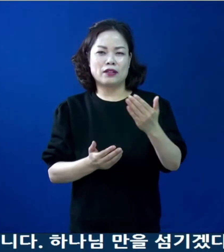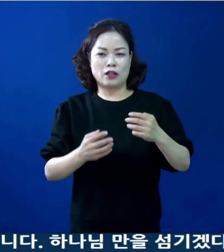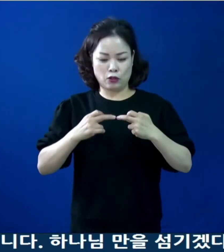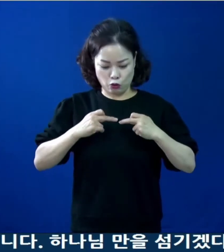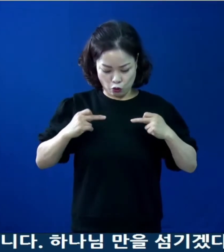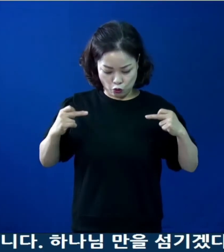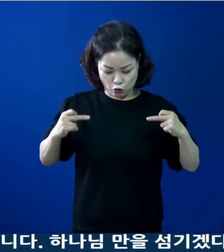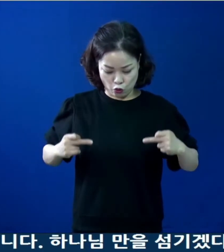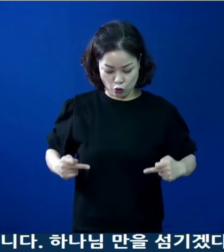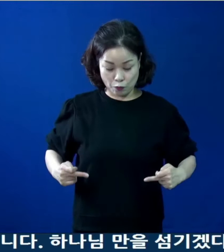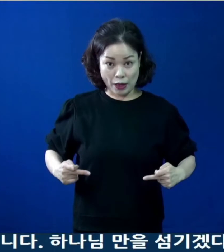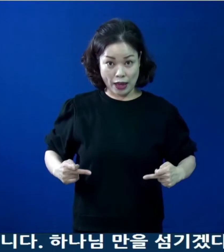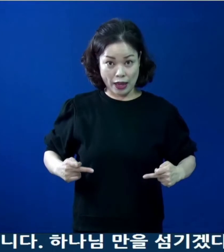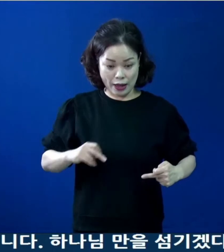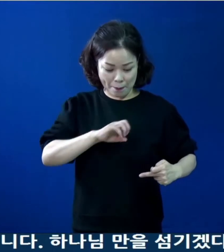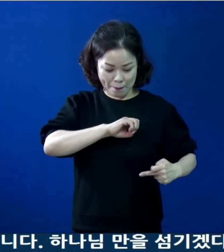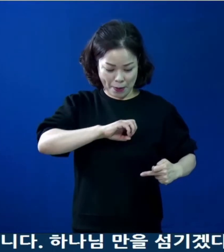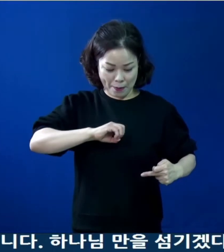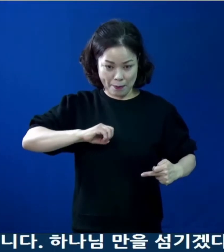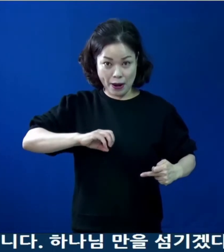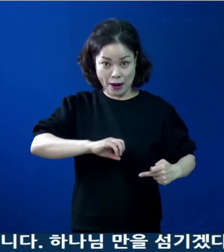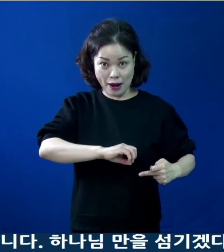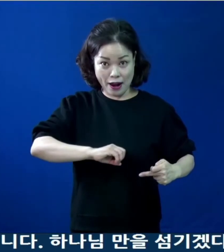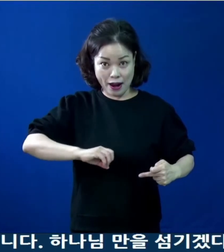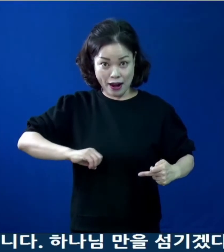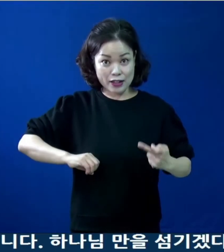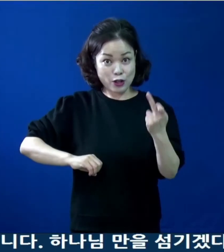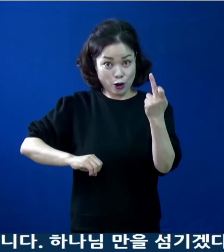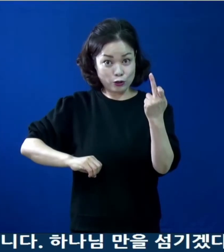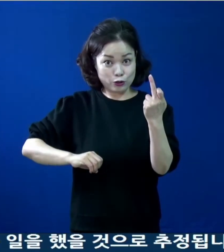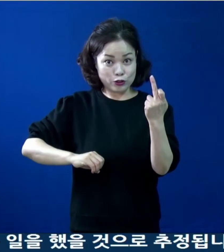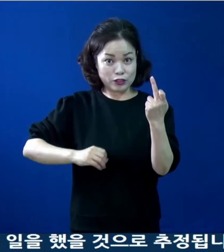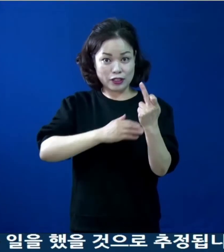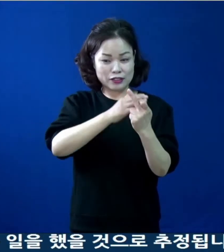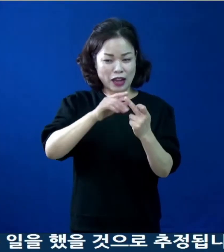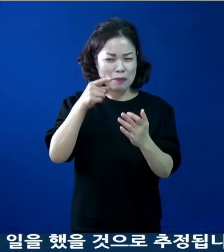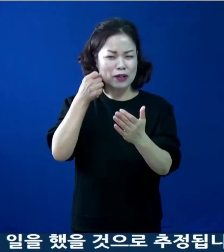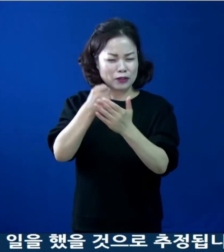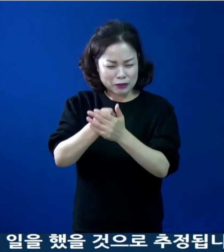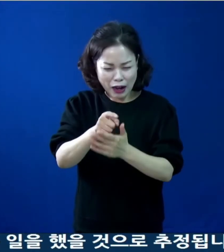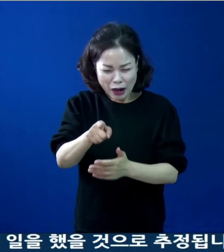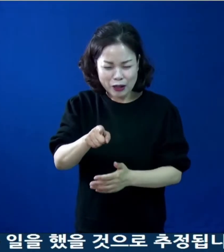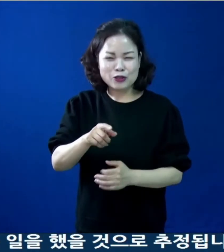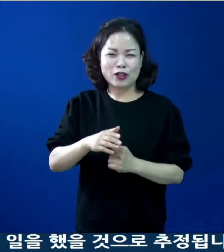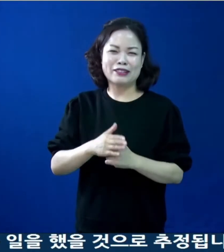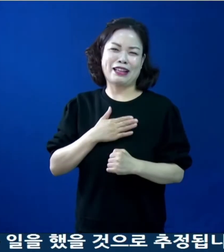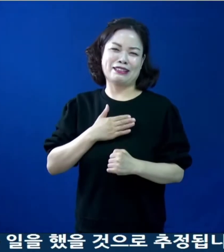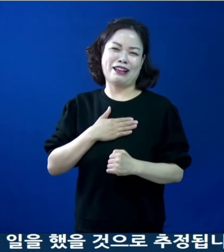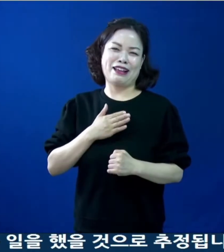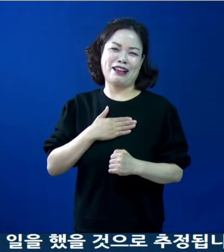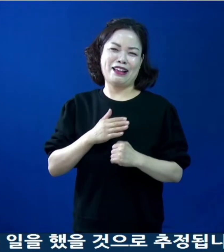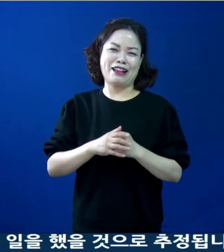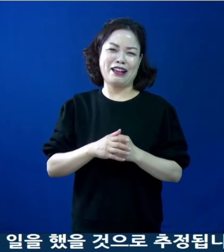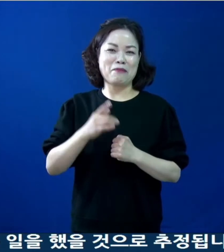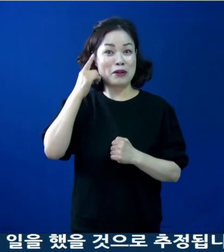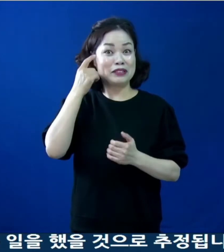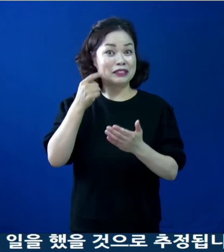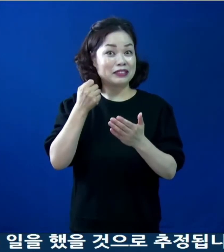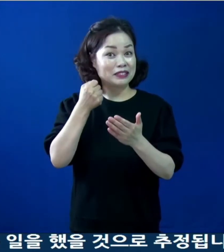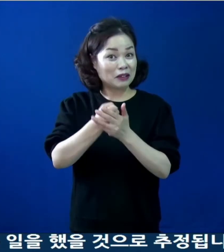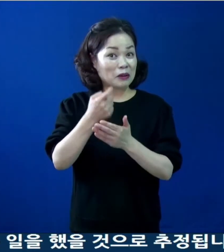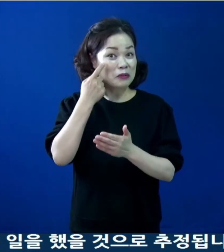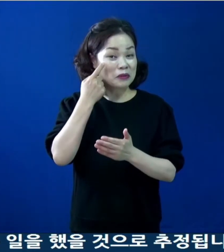흉패 보이셨죠? 흉패 안에 12개 보석, 12개 중에 여러분 하나 정해보세요. 저게 나다.